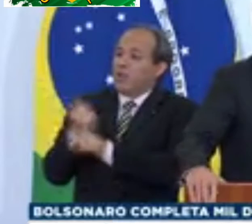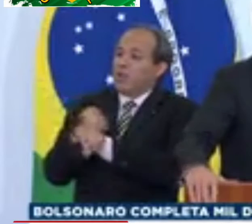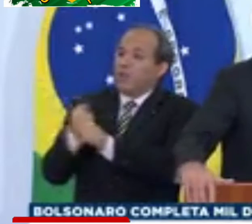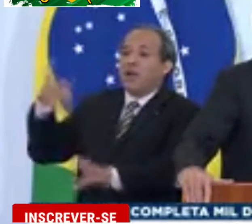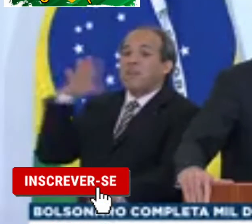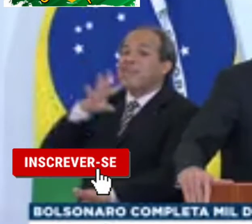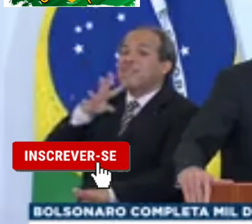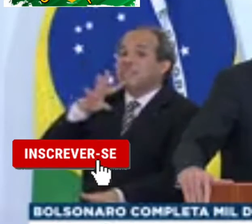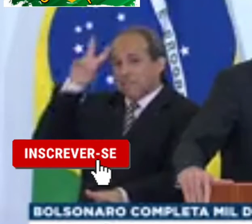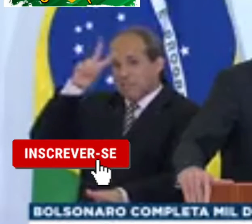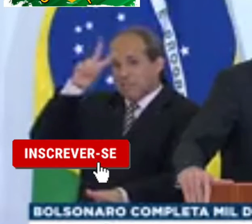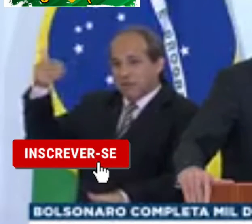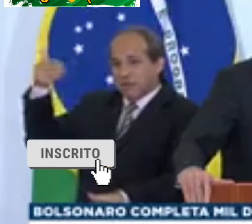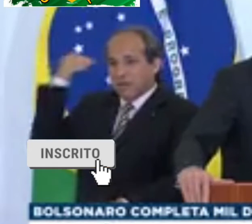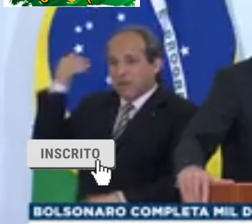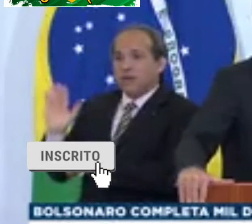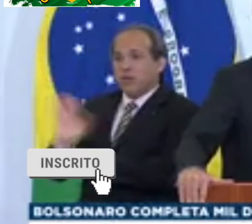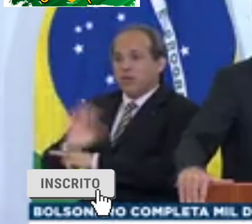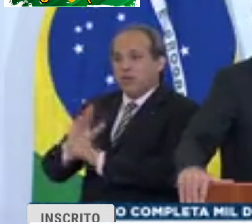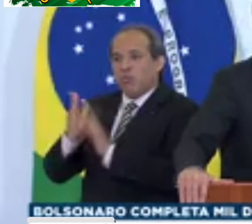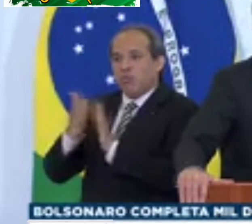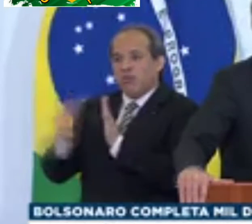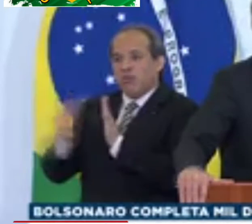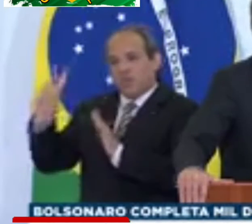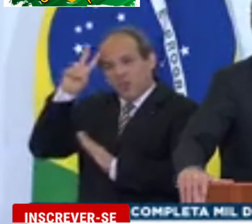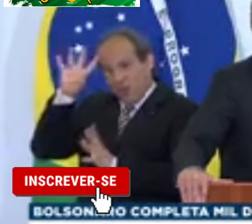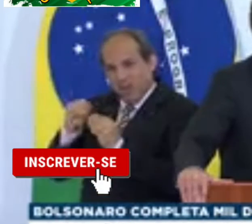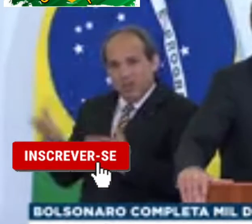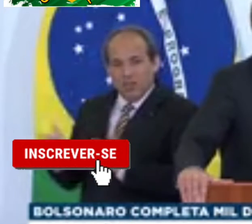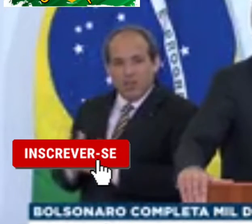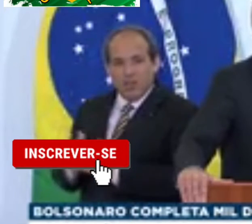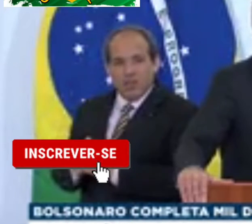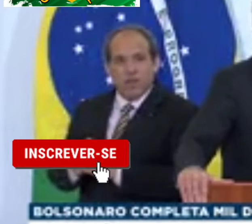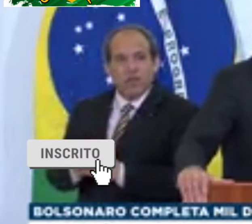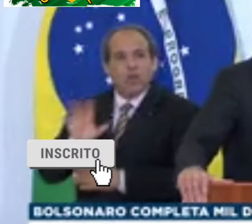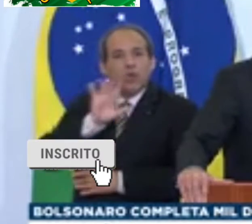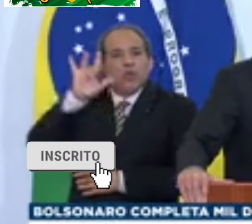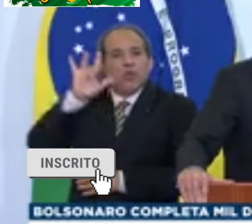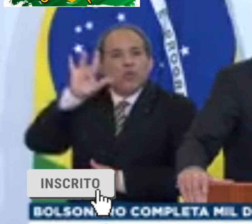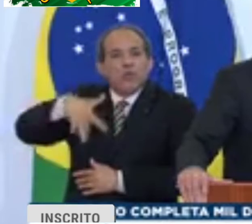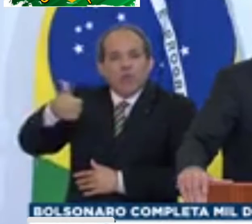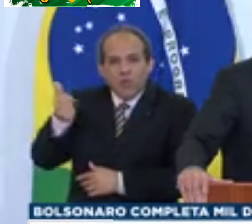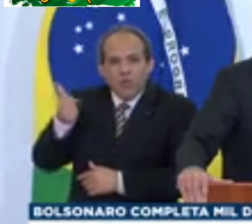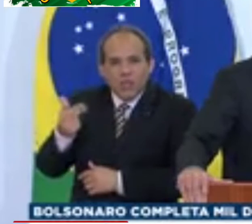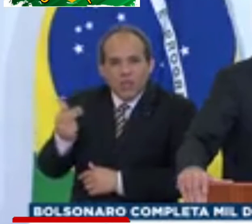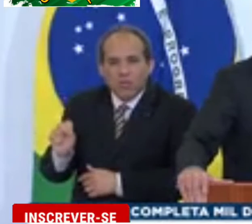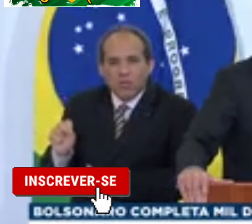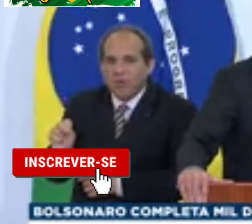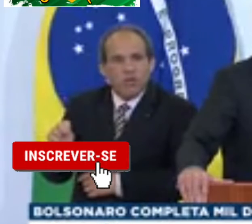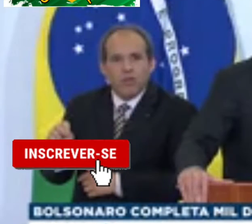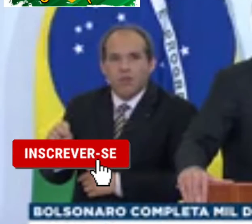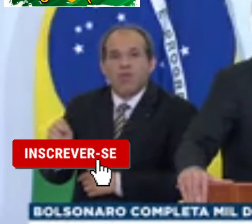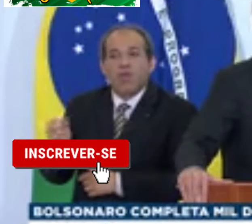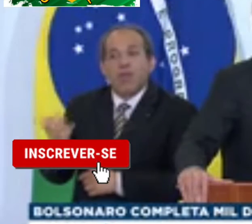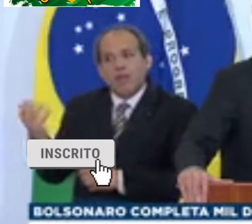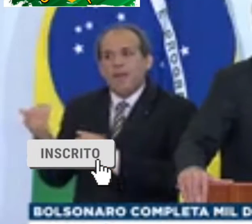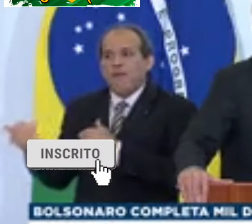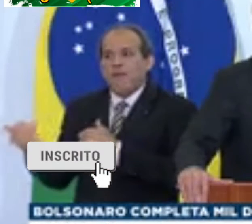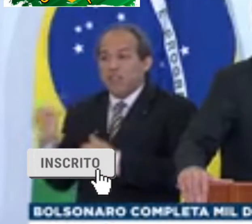filme. E pode ter certeza, não serão apenas mais 14 anos, serão no mínimo